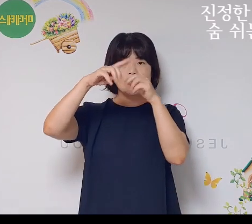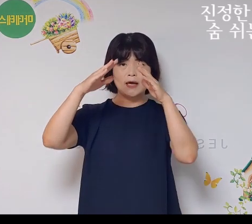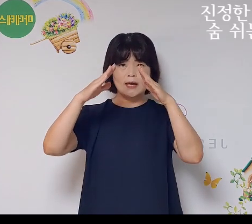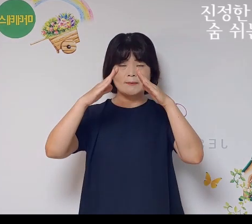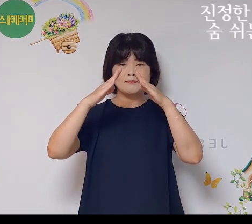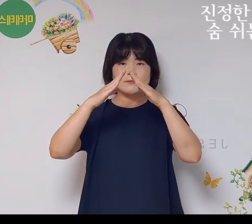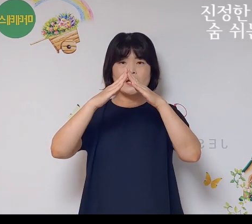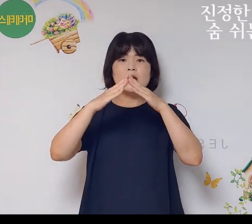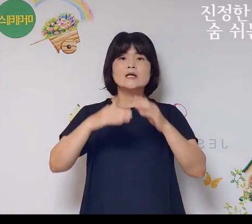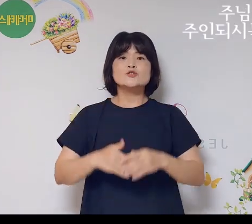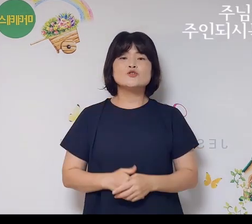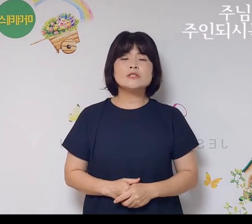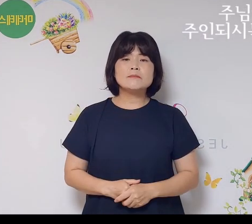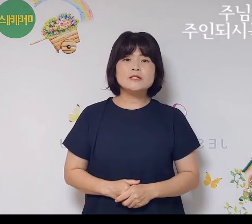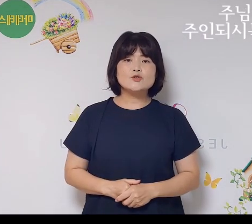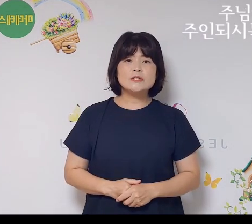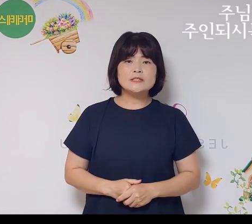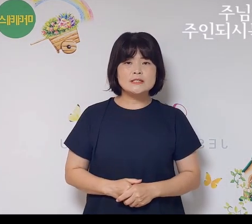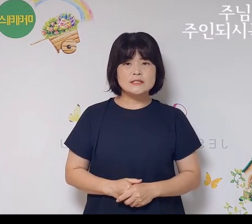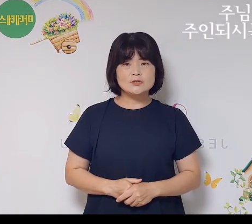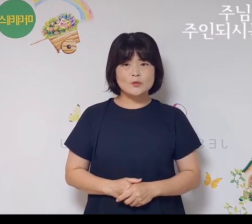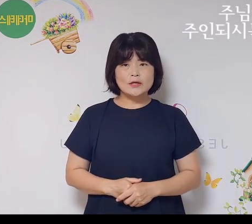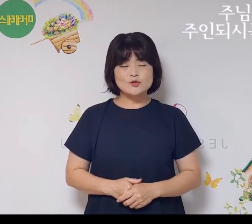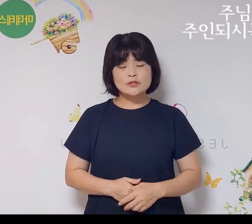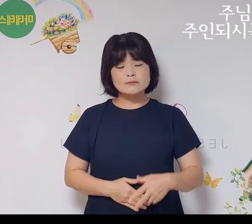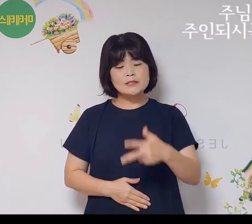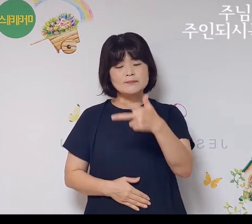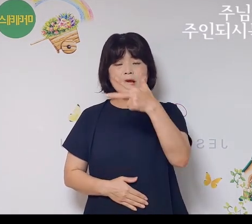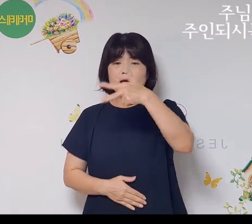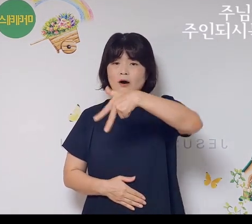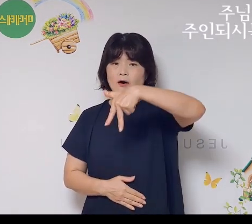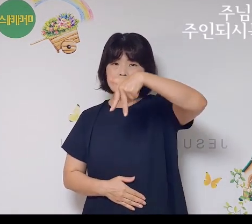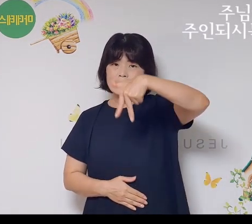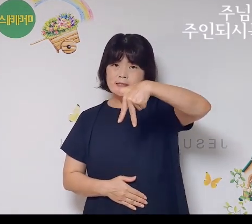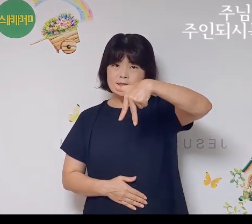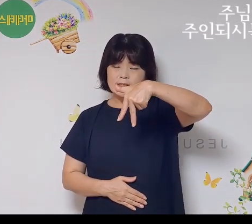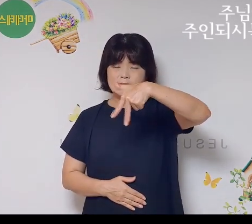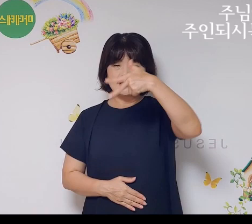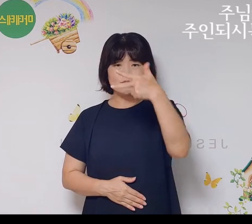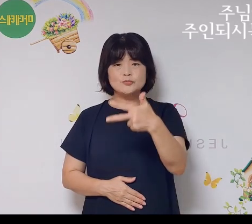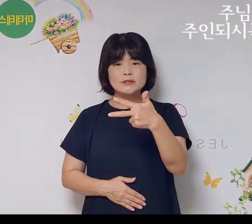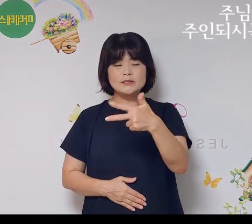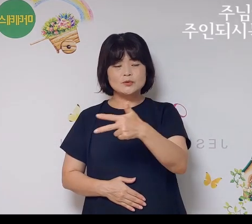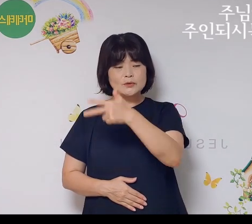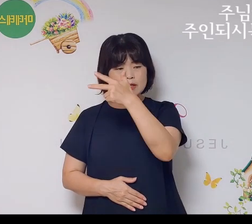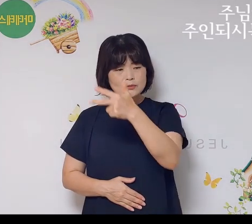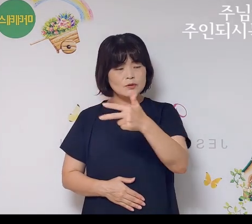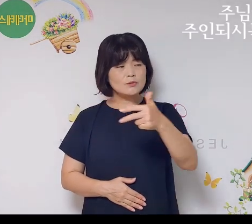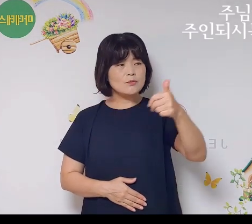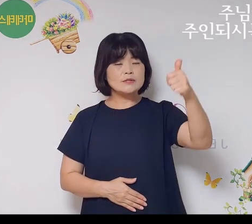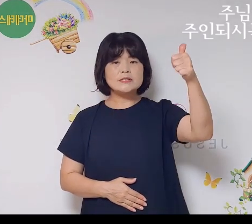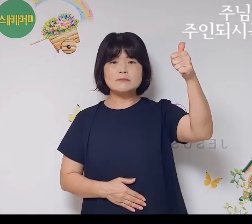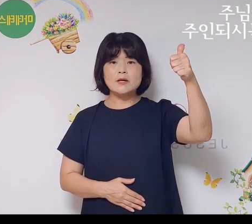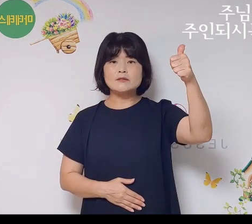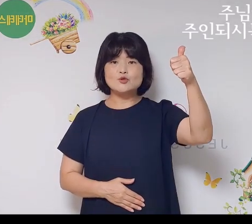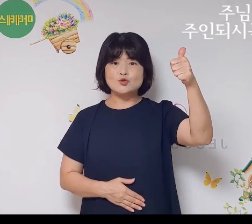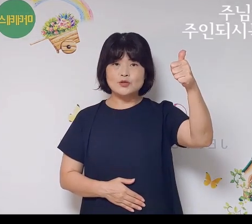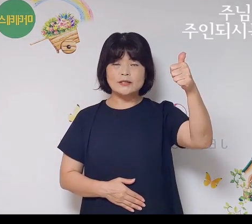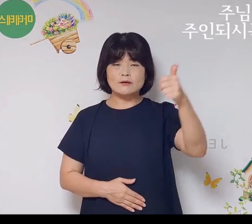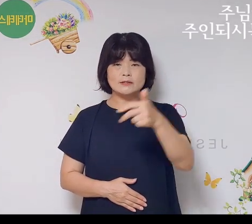교회. 주님이 주인 되시는 교회. 주님은 지읒을 눕히신 손을 위로 올리시면 주가